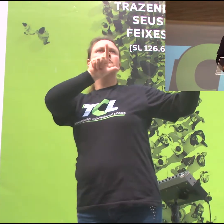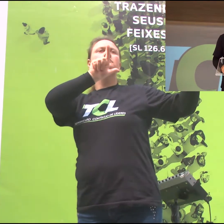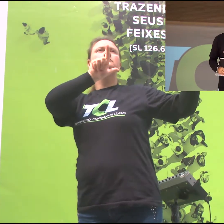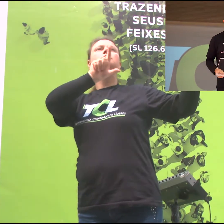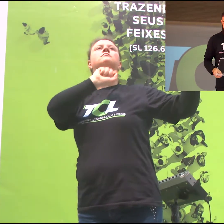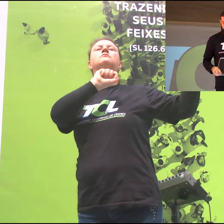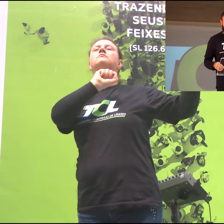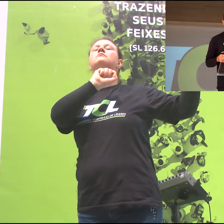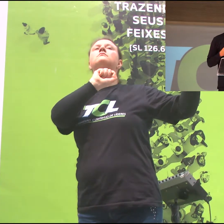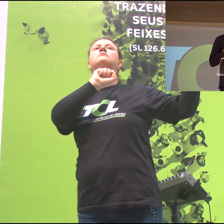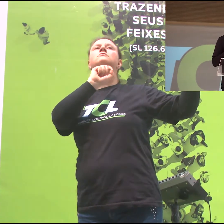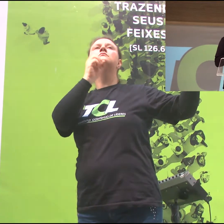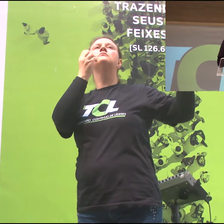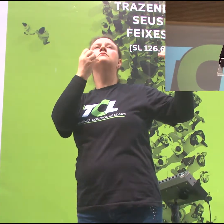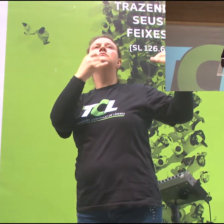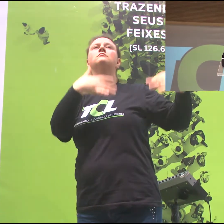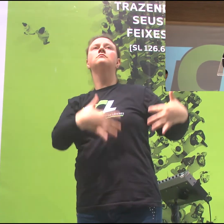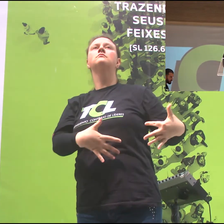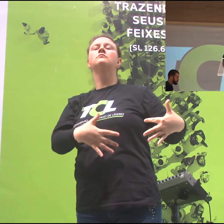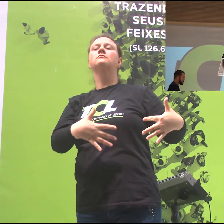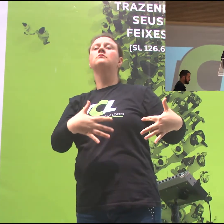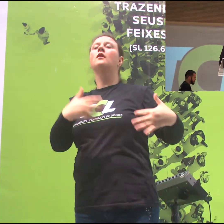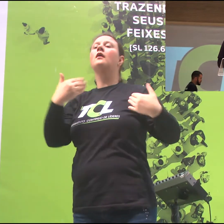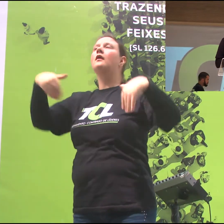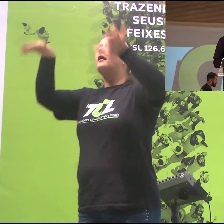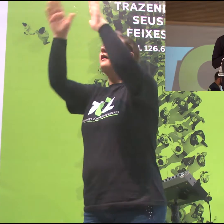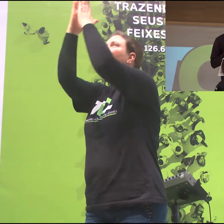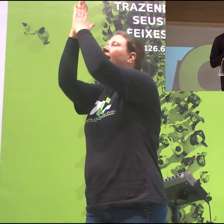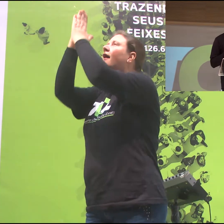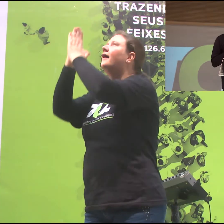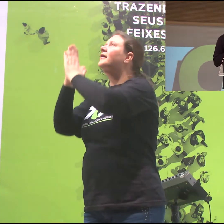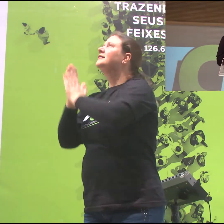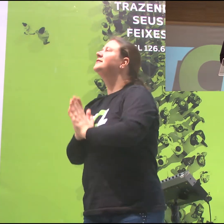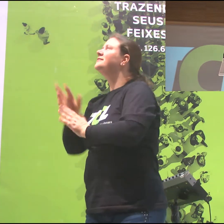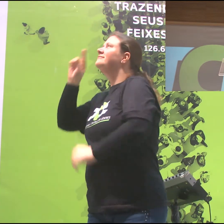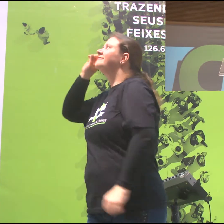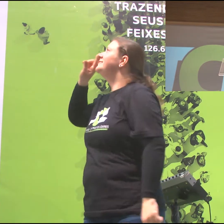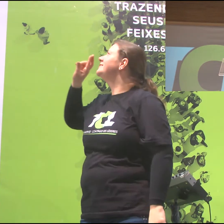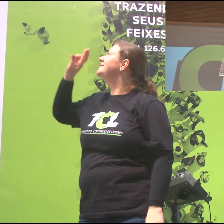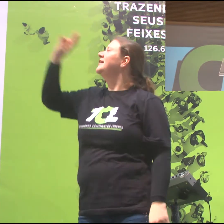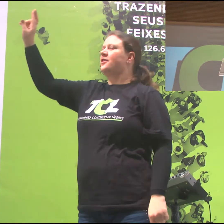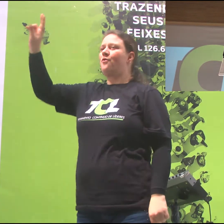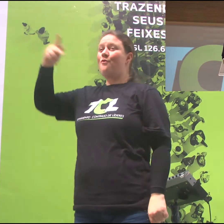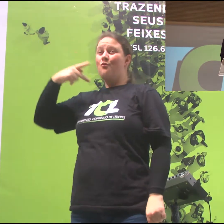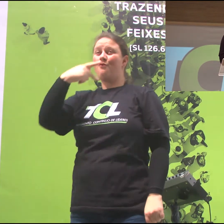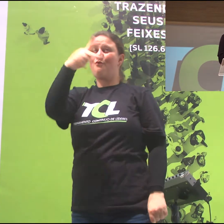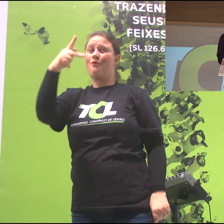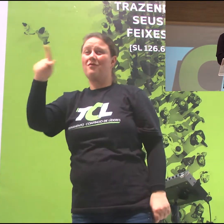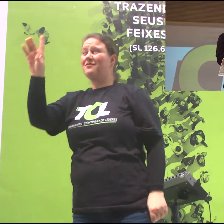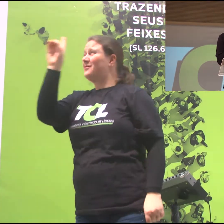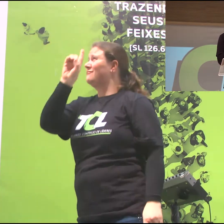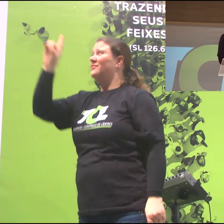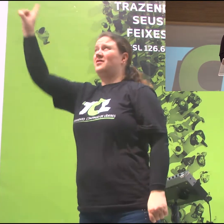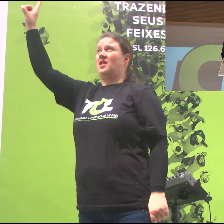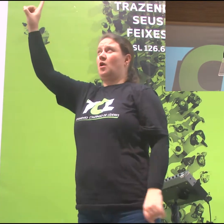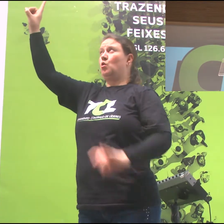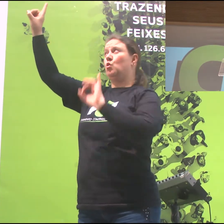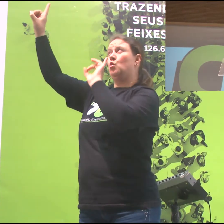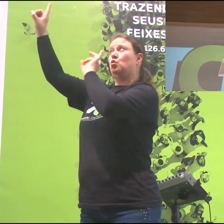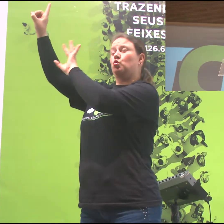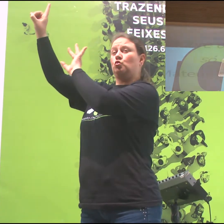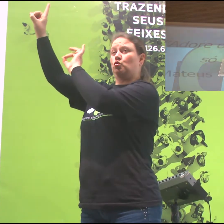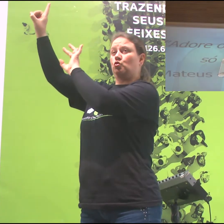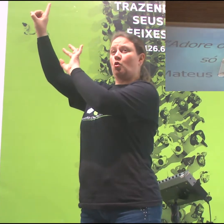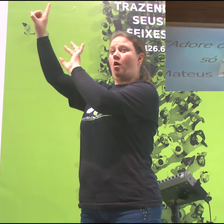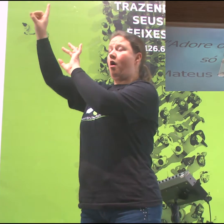ver lá? Diz assim, ó. Adore o Senhor, o seu Deus, e só a Ele